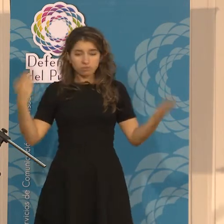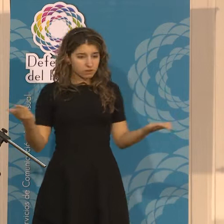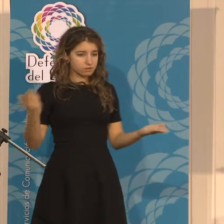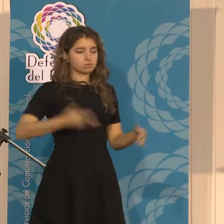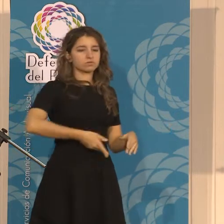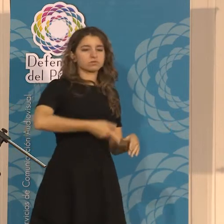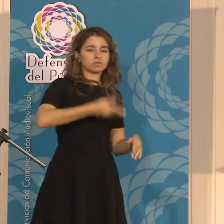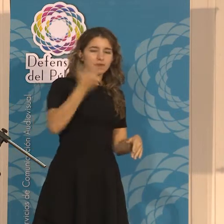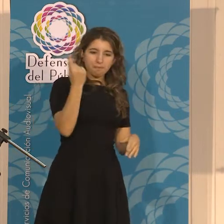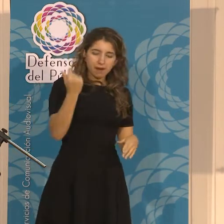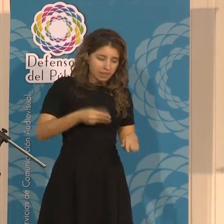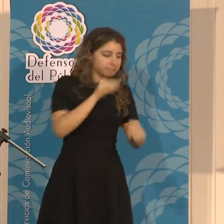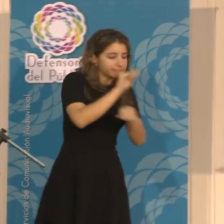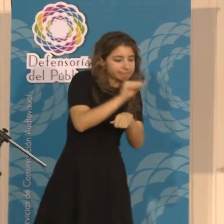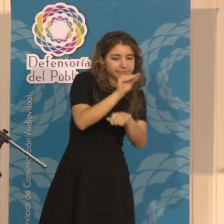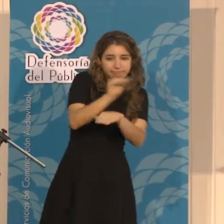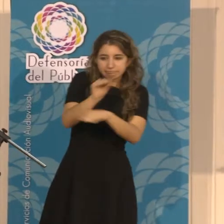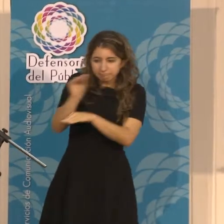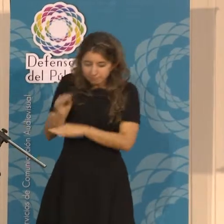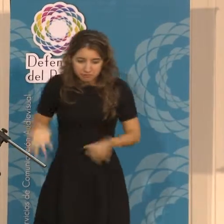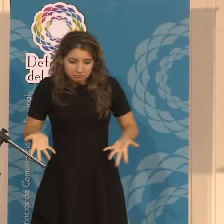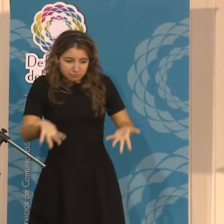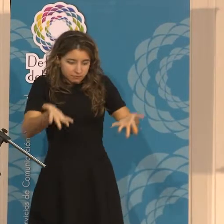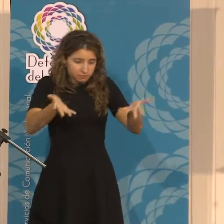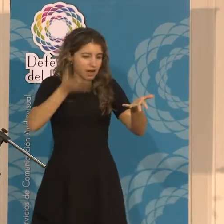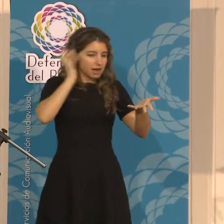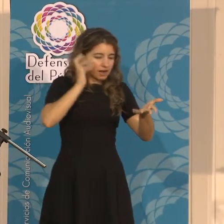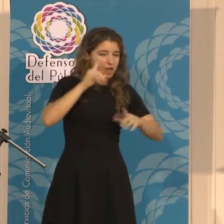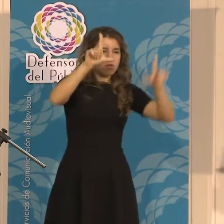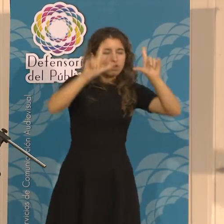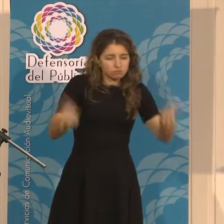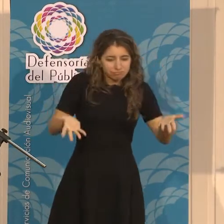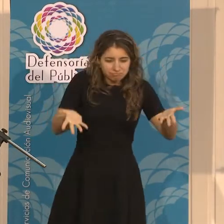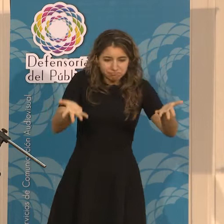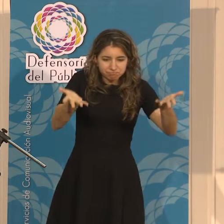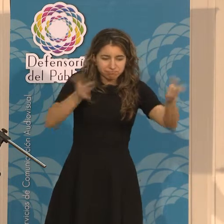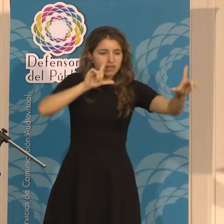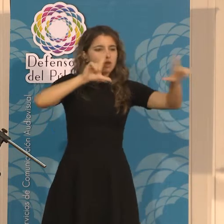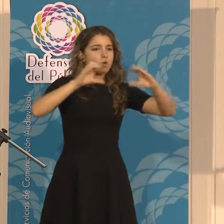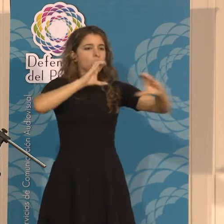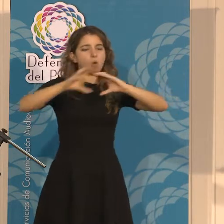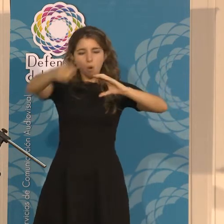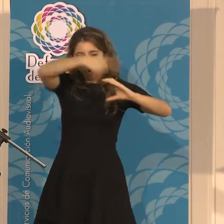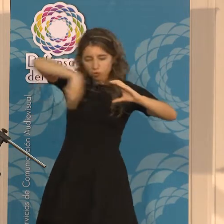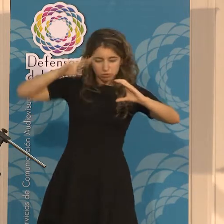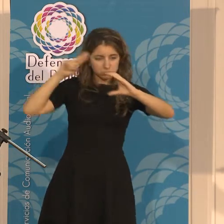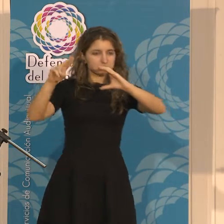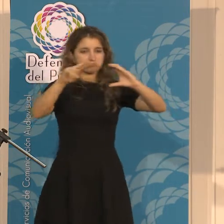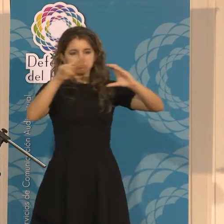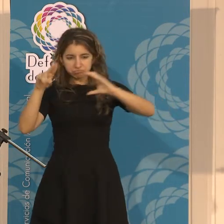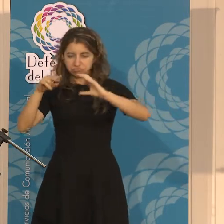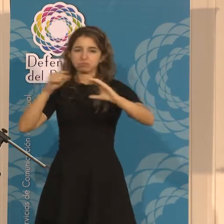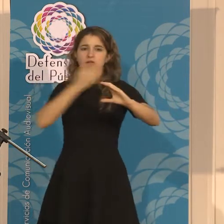específicos para generar promover fortalecer ámbitos de comunicación respetuosos en medios comerciales